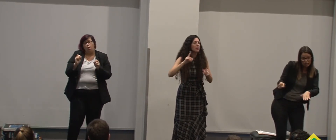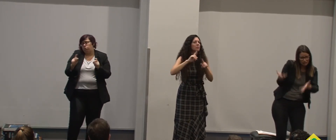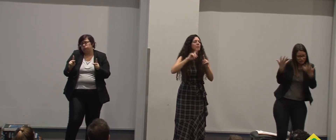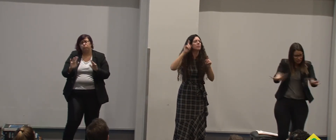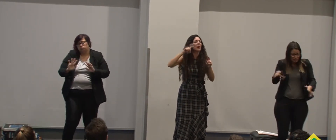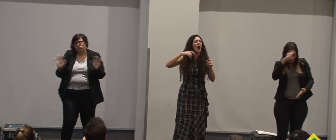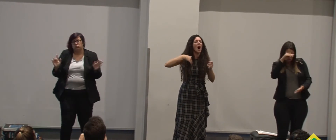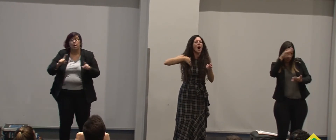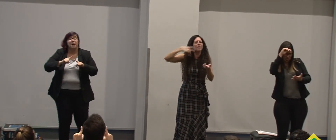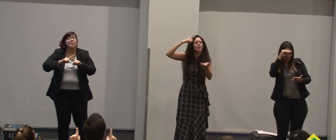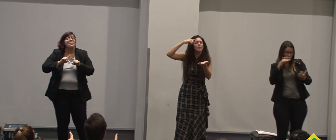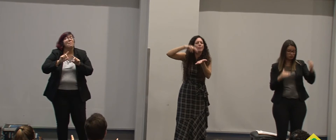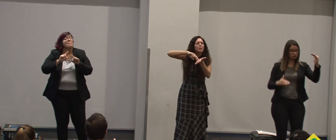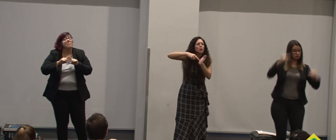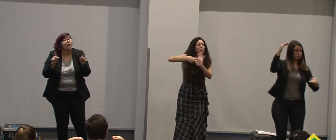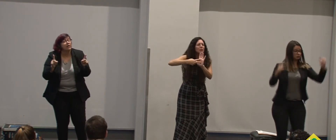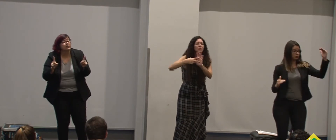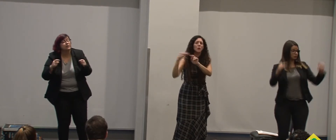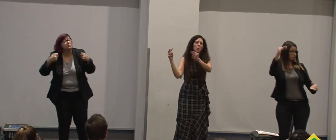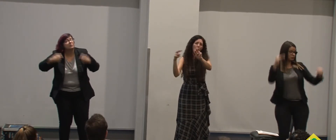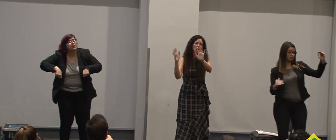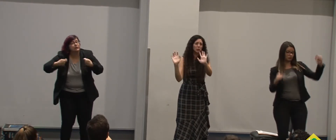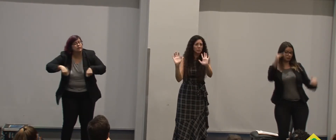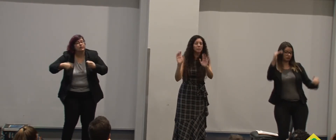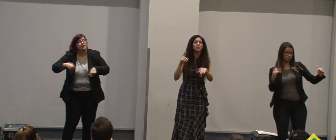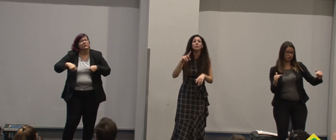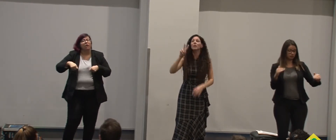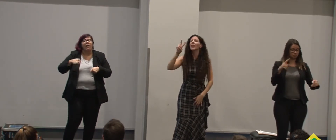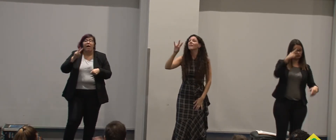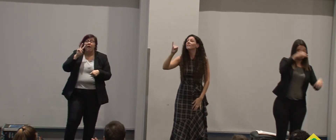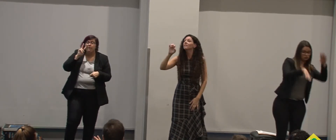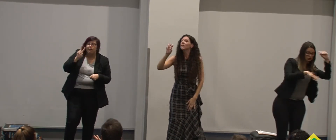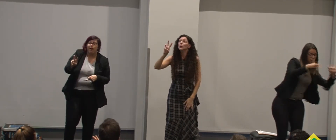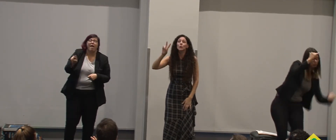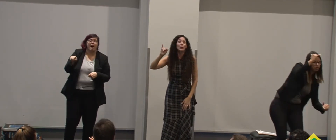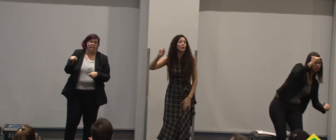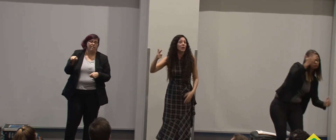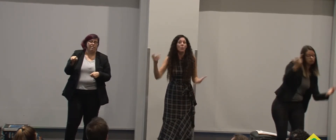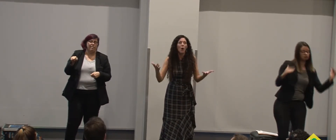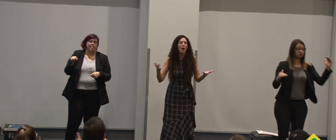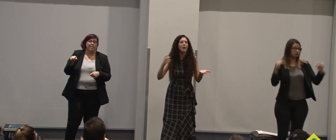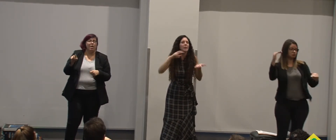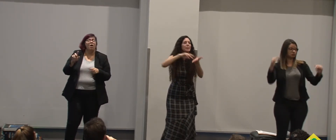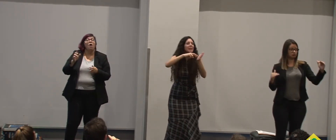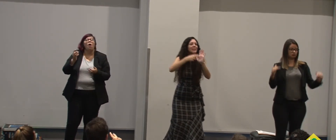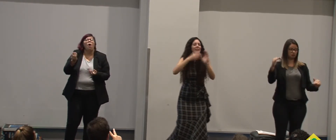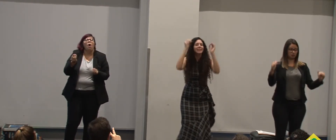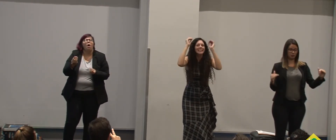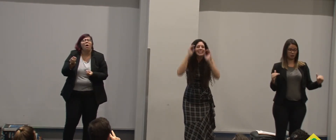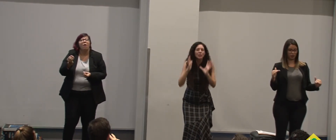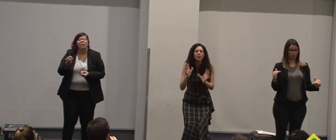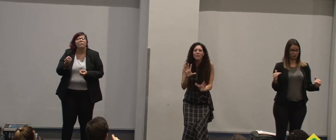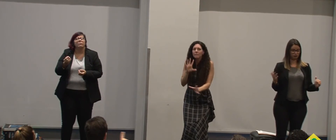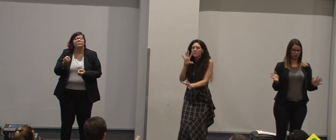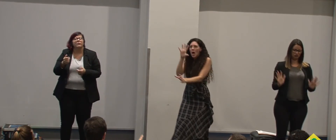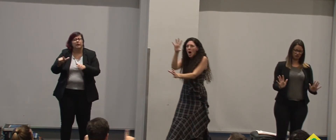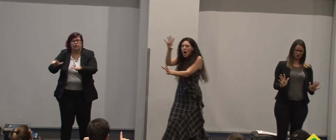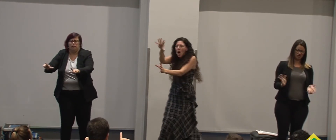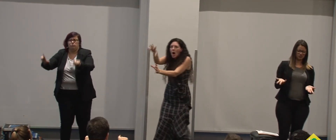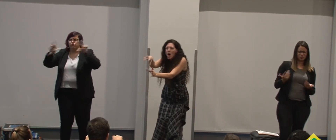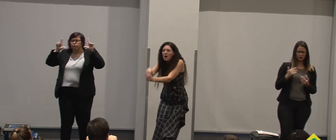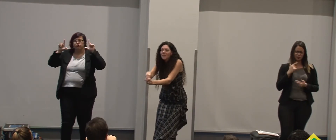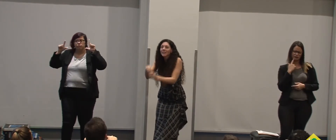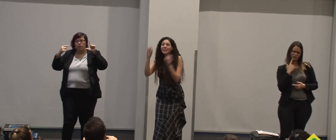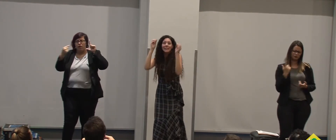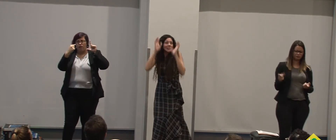passado. Isso pode ser feito, mas a gente não quer só que eles assistam, só watching,